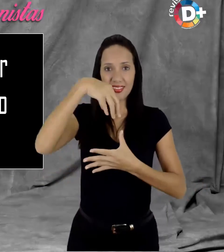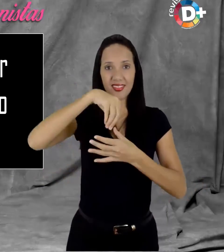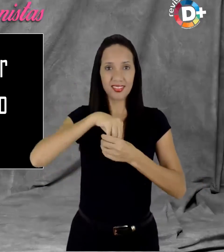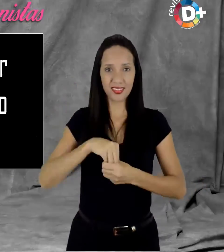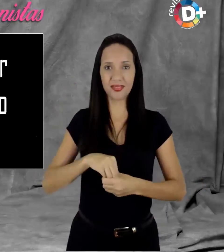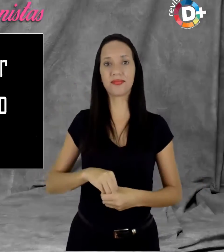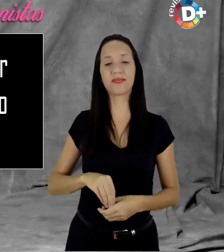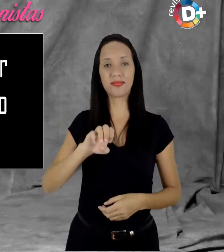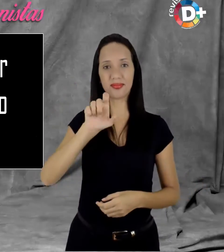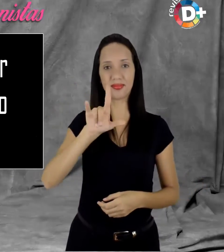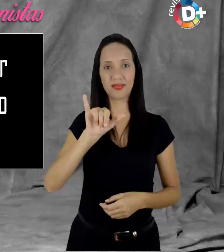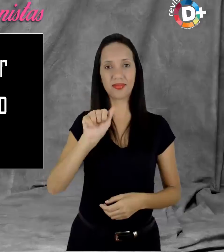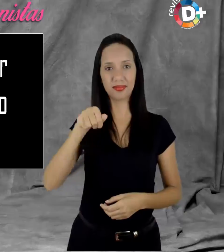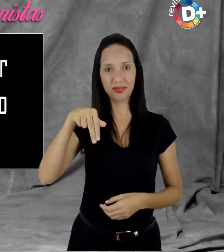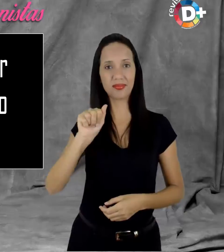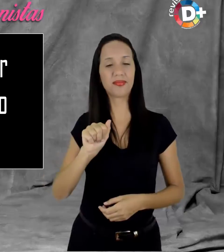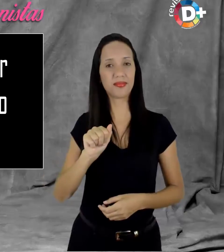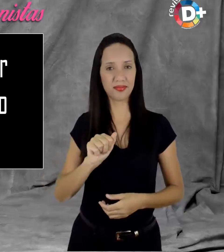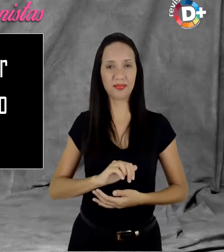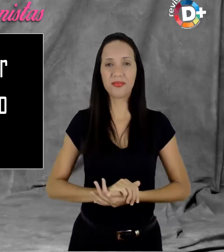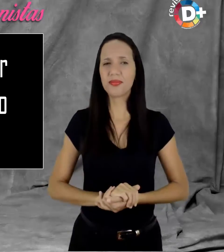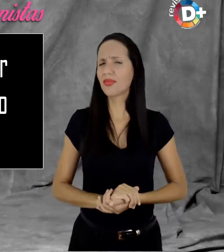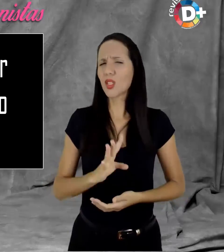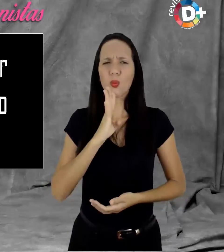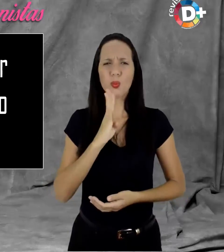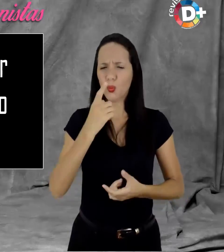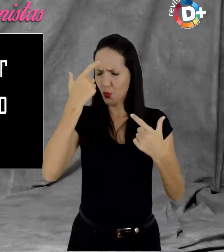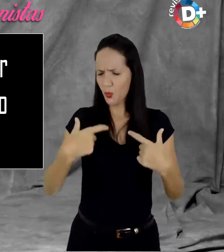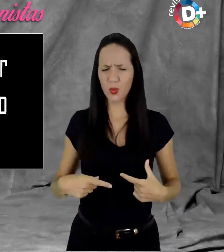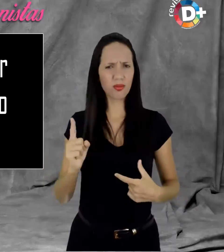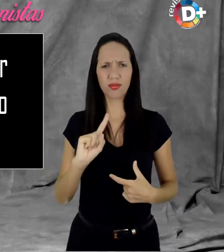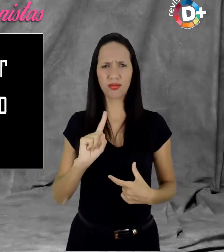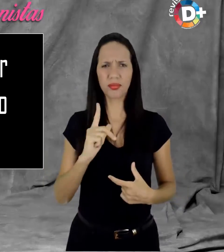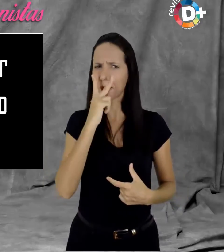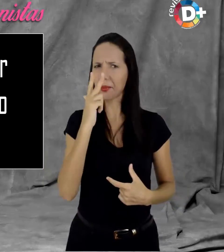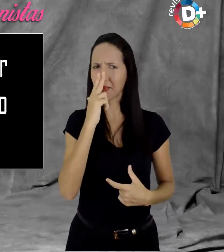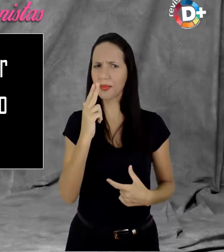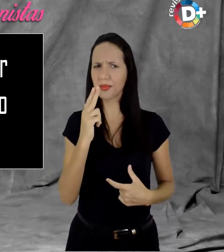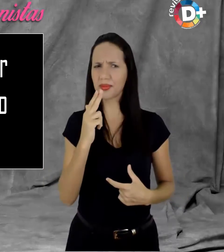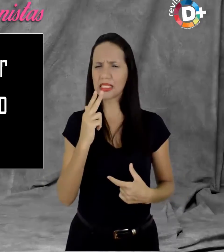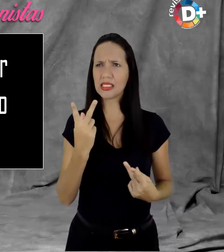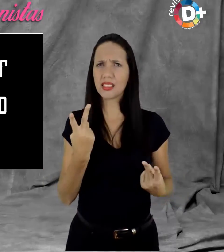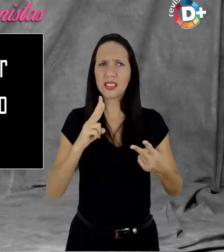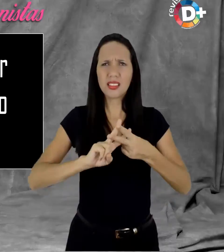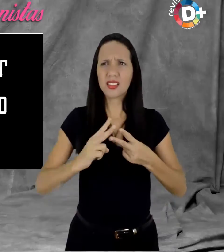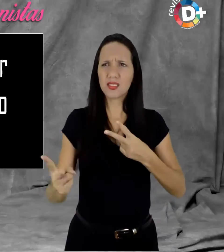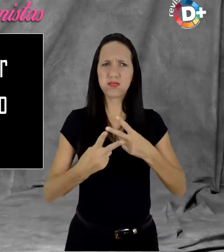autorrespeito e autoestima. Enumera Eliana Lemos Osóris. Não se conhecer é se